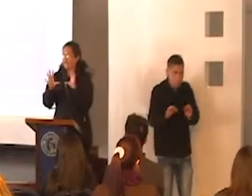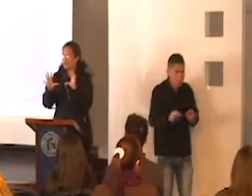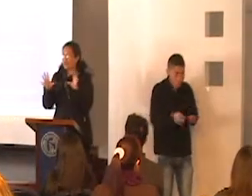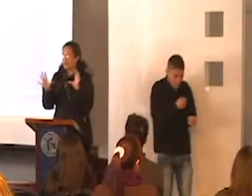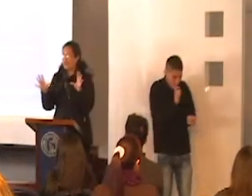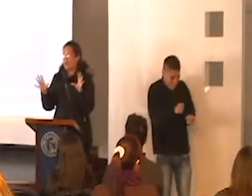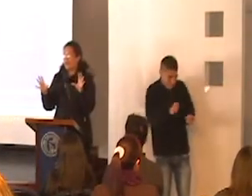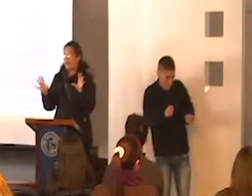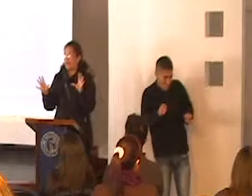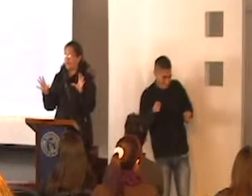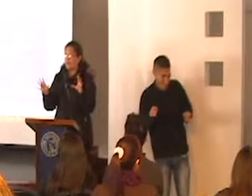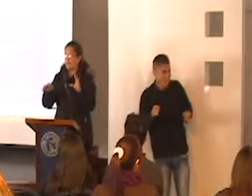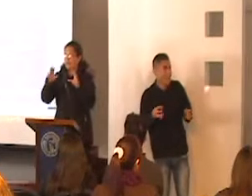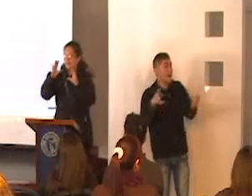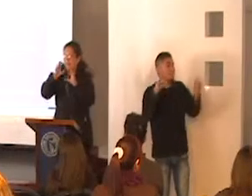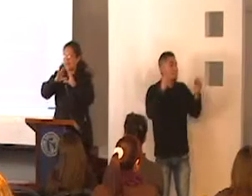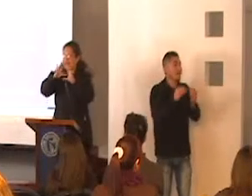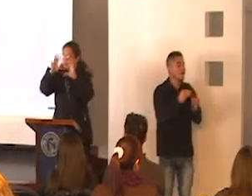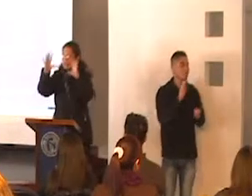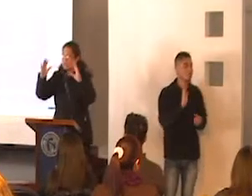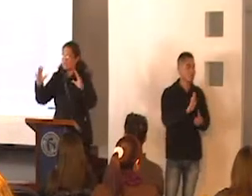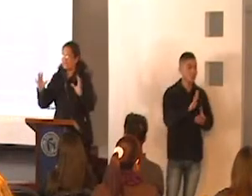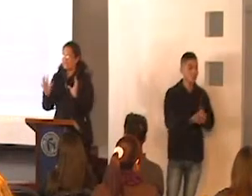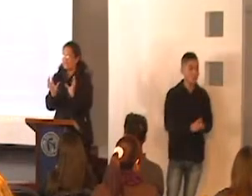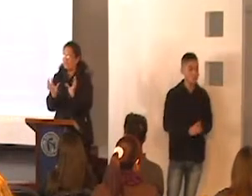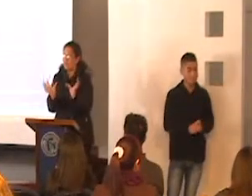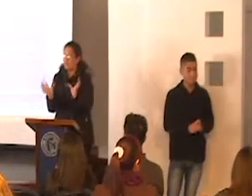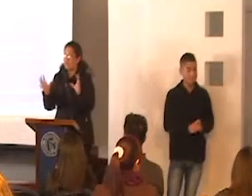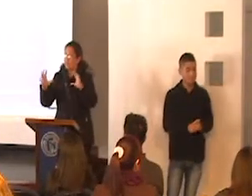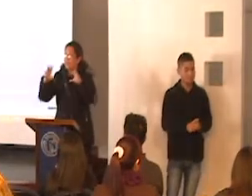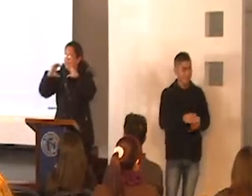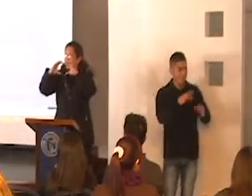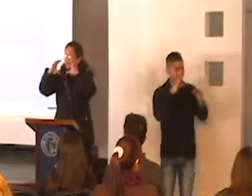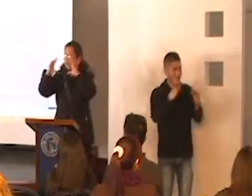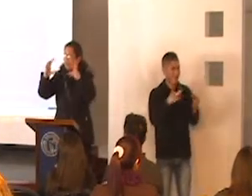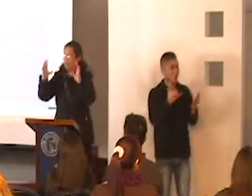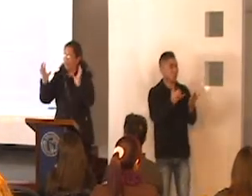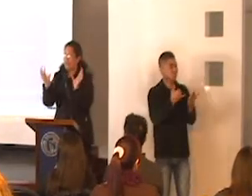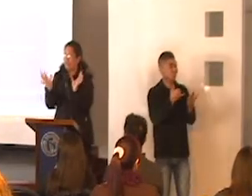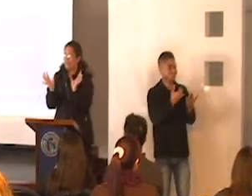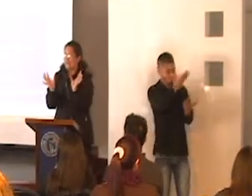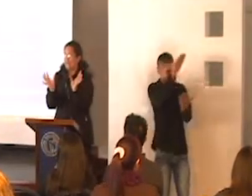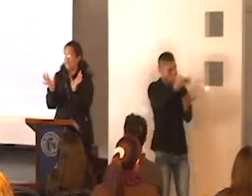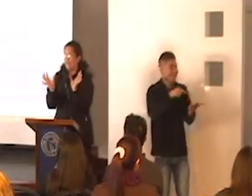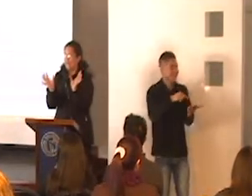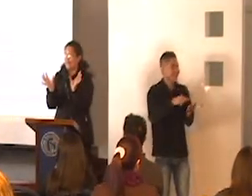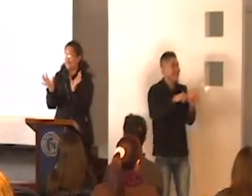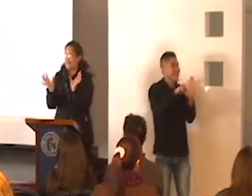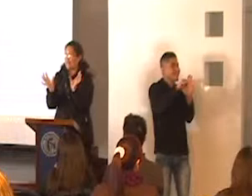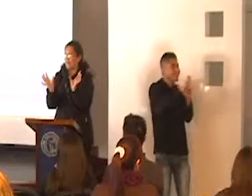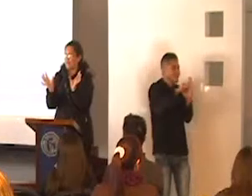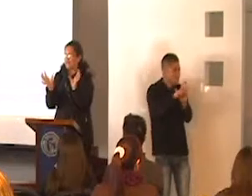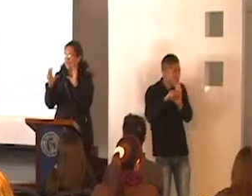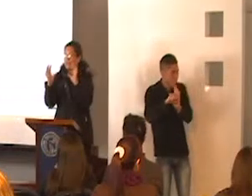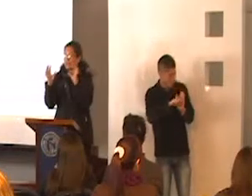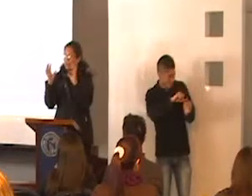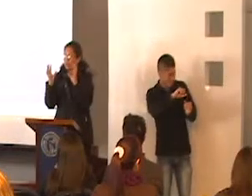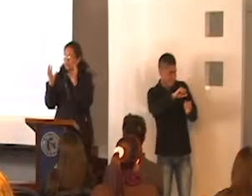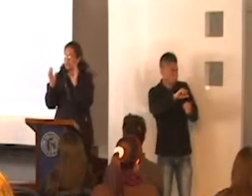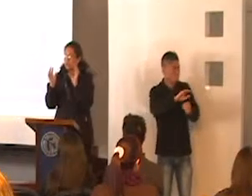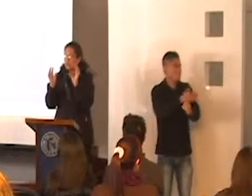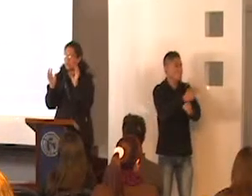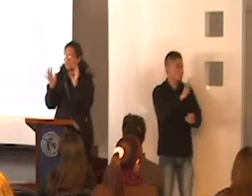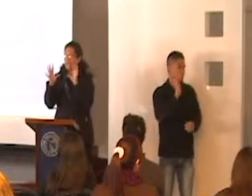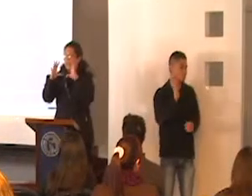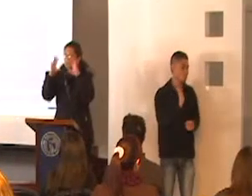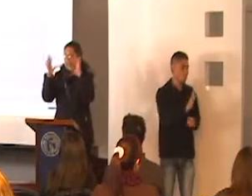y que la partitura que debe tocar, pues le hicimos unas adaptaciones para que por medio de eso sabe la abecedad. Quizá